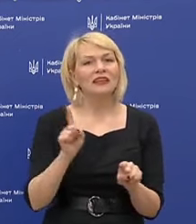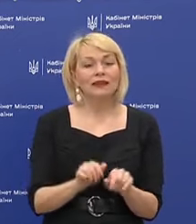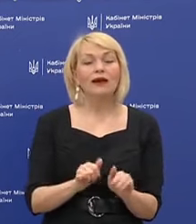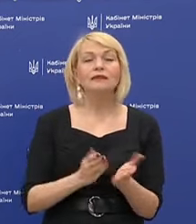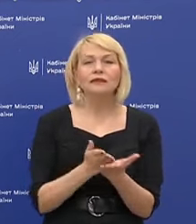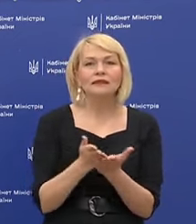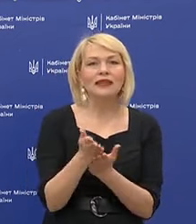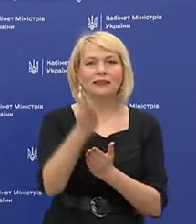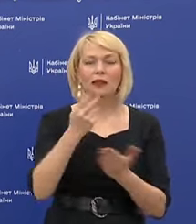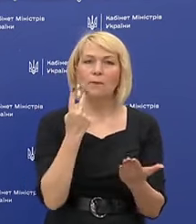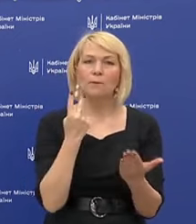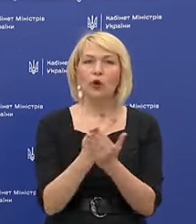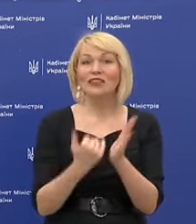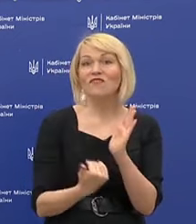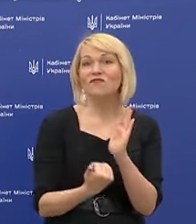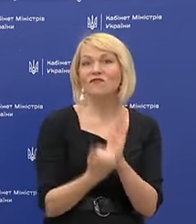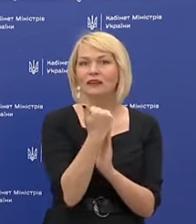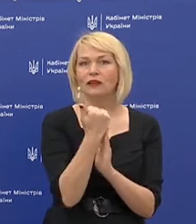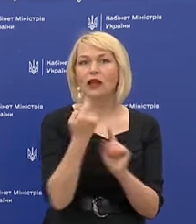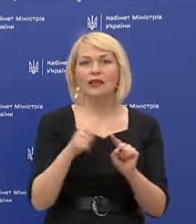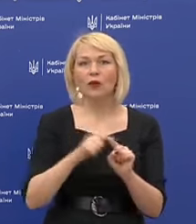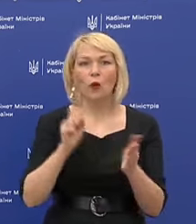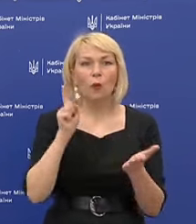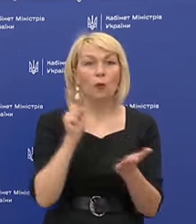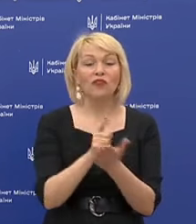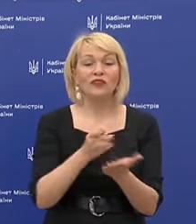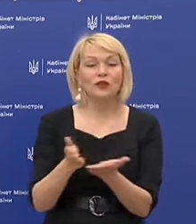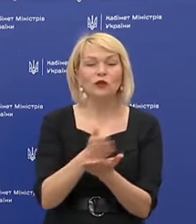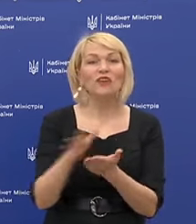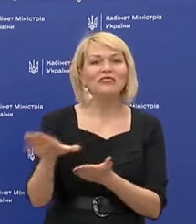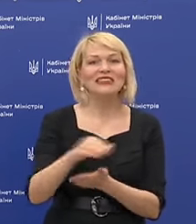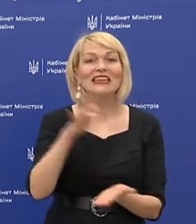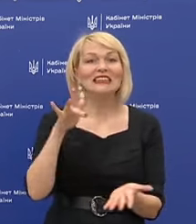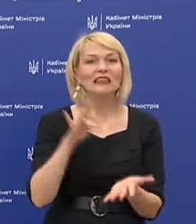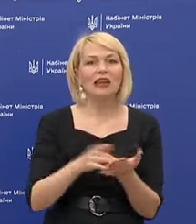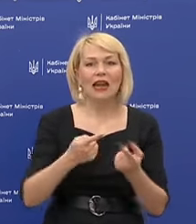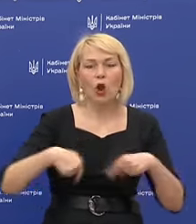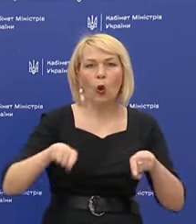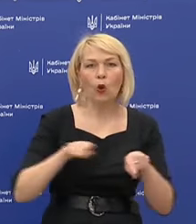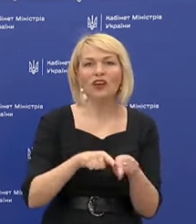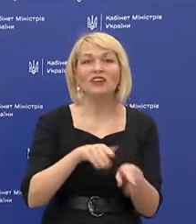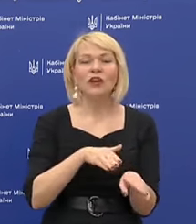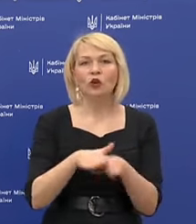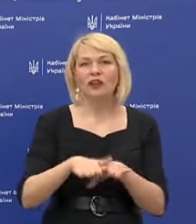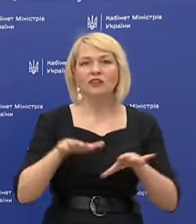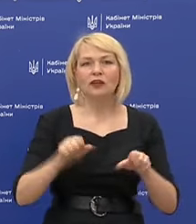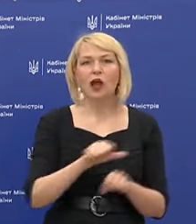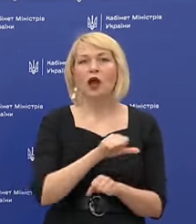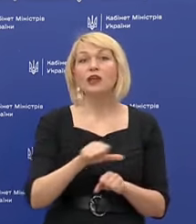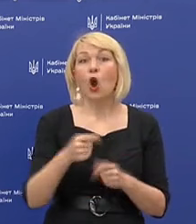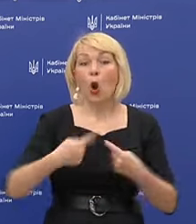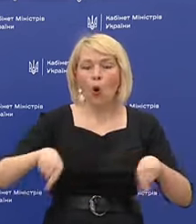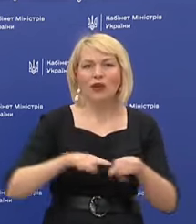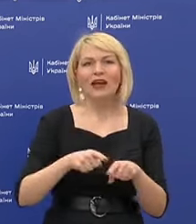стратегія показала вектор, в якому повинні рухатись всі центральні органи виконавчої влади і органи місцевого самоврядування для